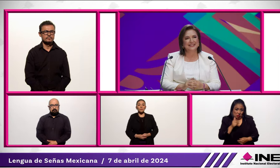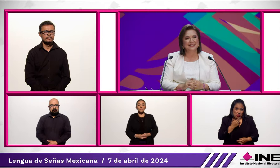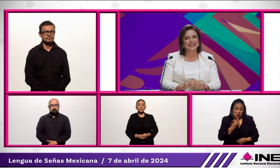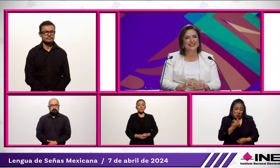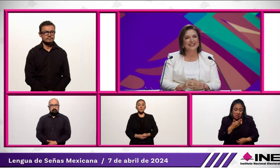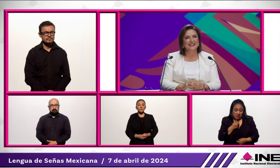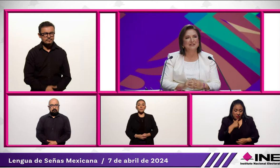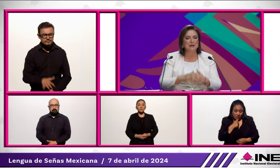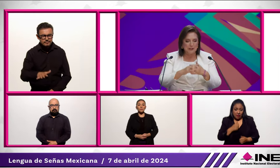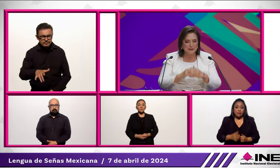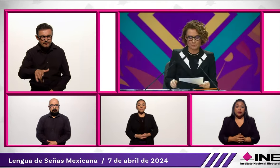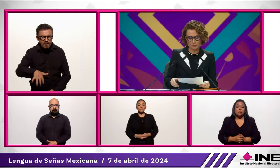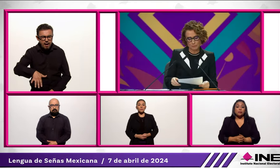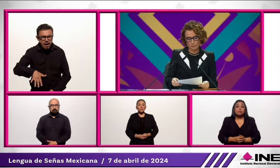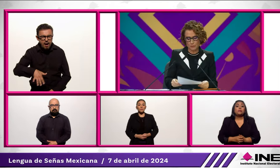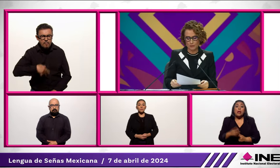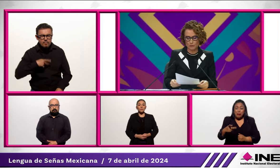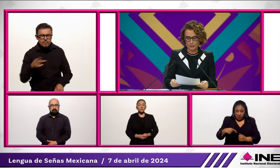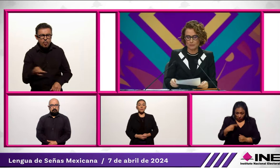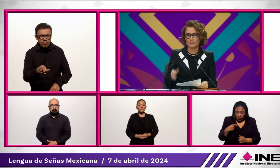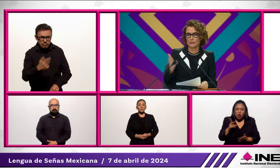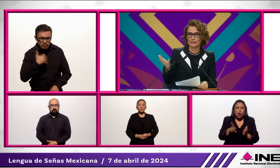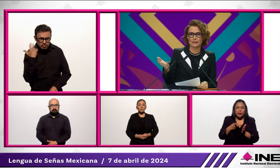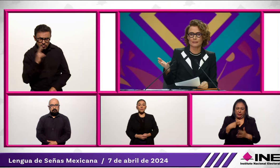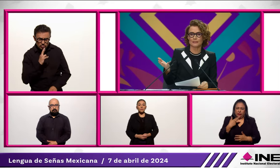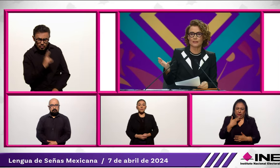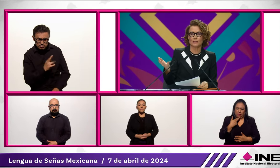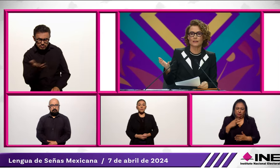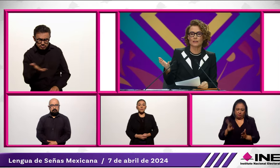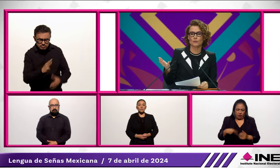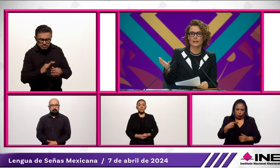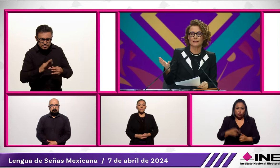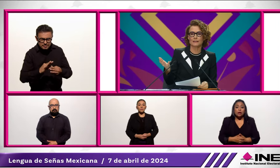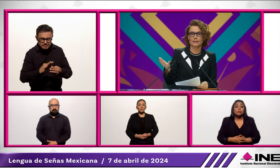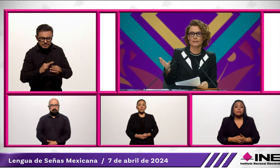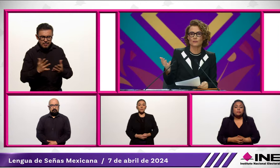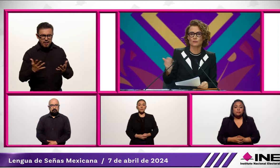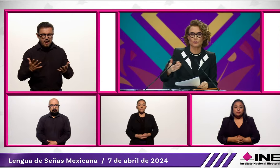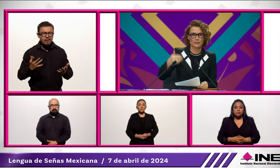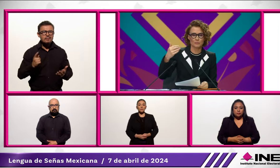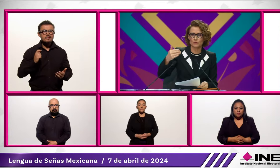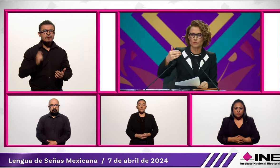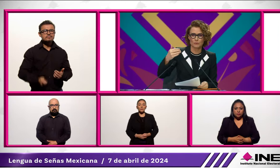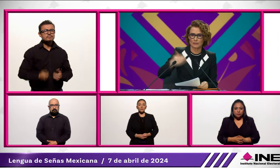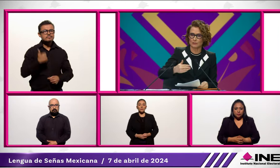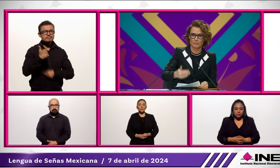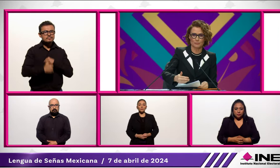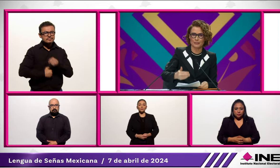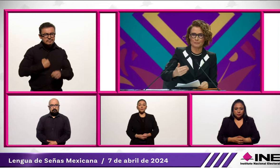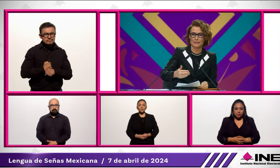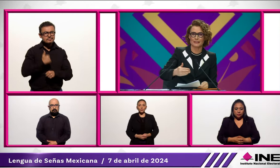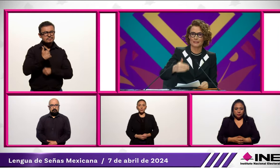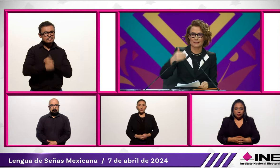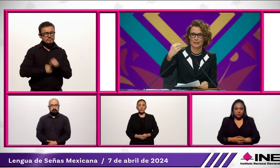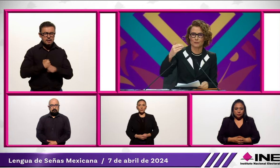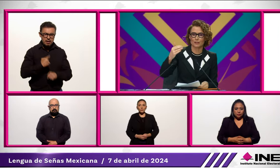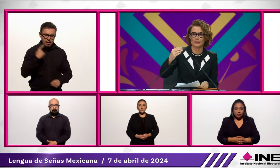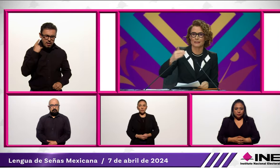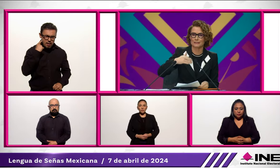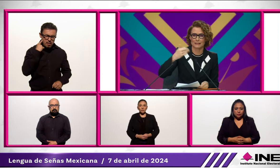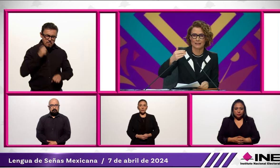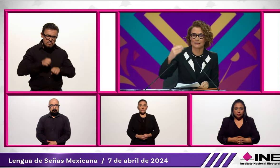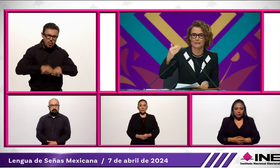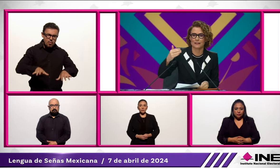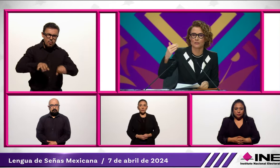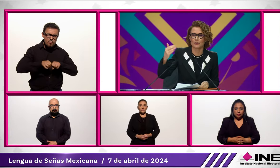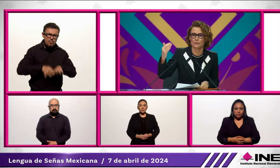pregunta no desea contestarla. Bueno, si me la repite. Bueno, cada sexenio ha tenido un gran escándalo. Seguimos, y empecé desde Carlos